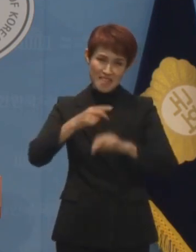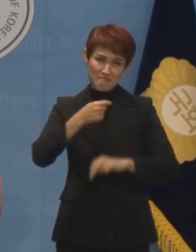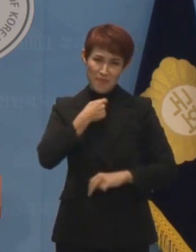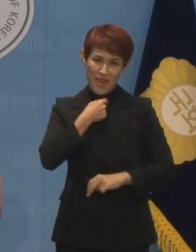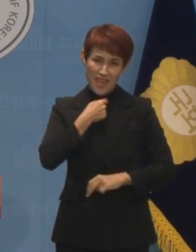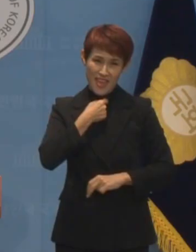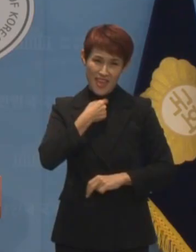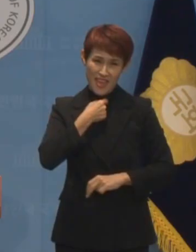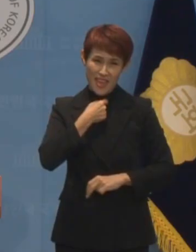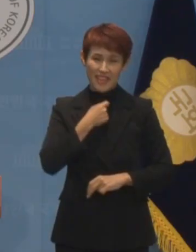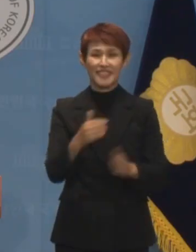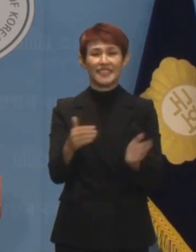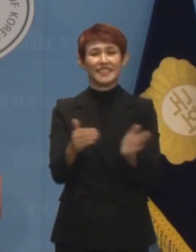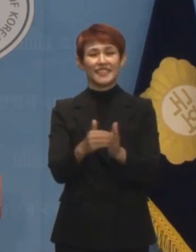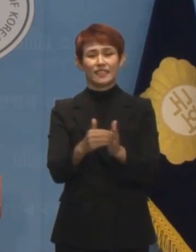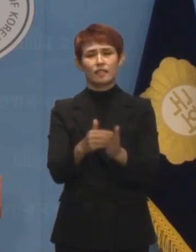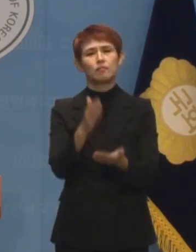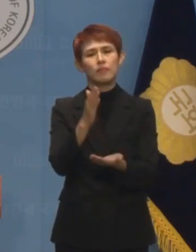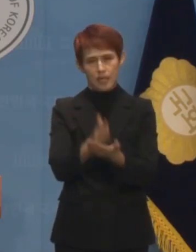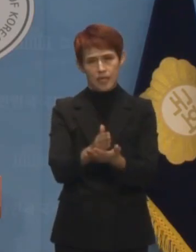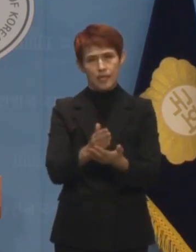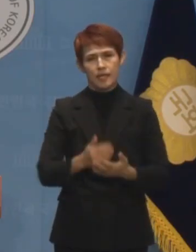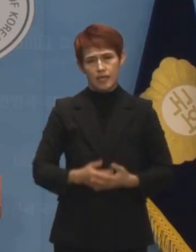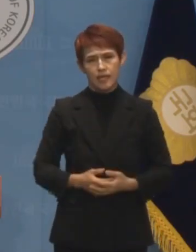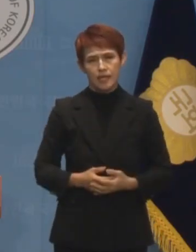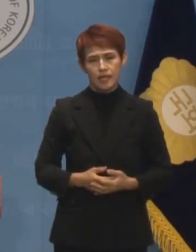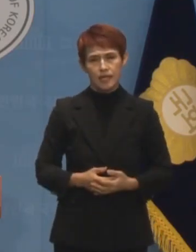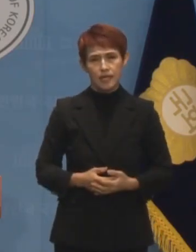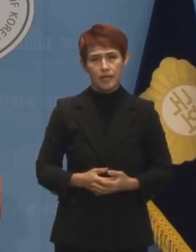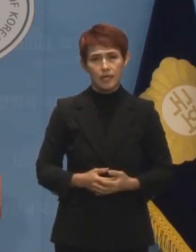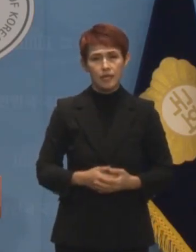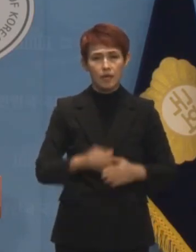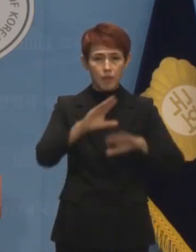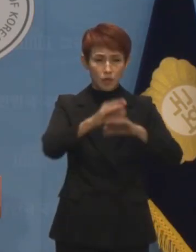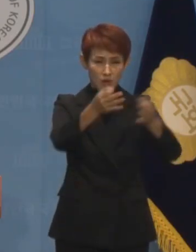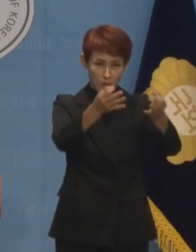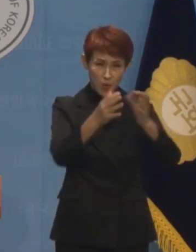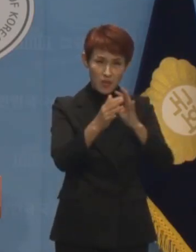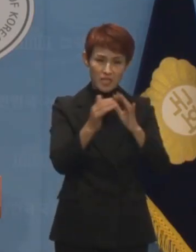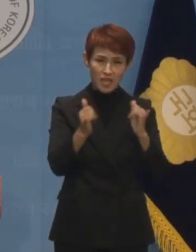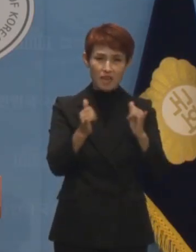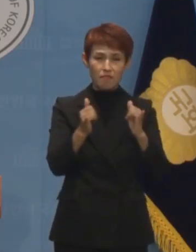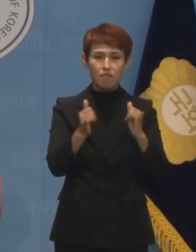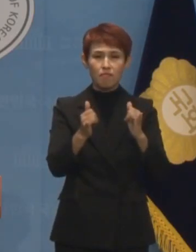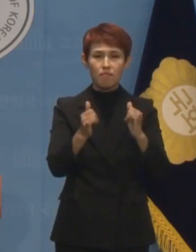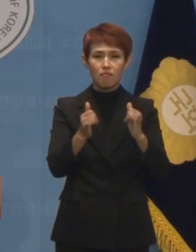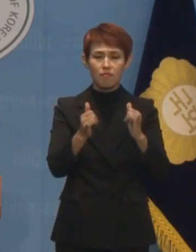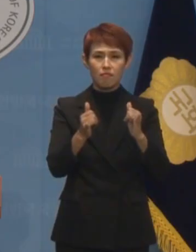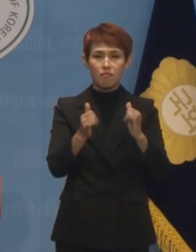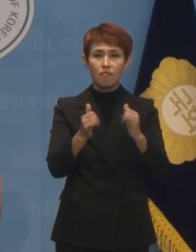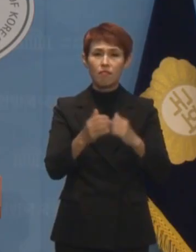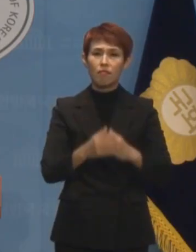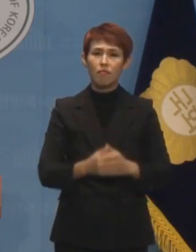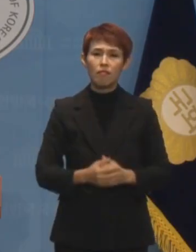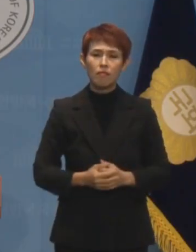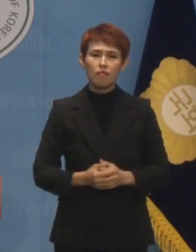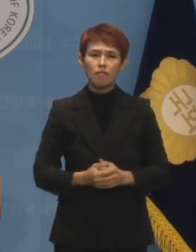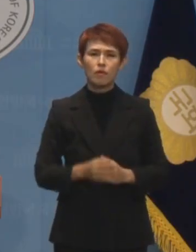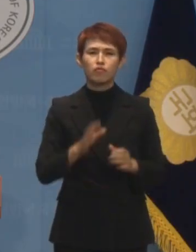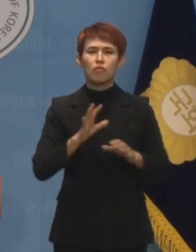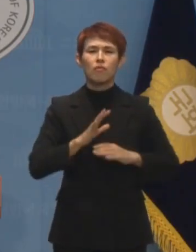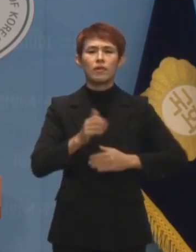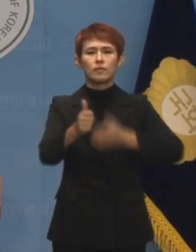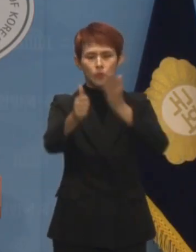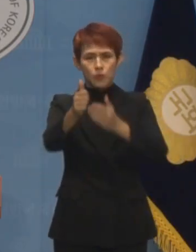보직에 안주하지 말고 따따붙다해서 시청자를 두려워했던 것처럼 국민을